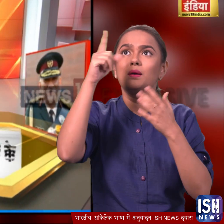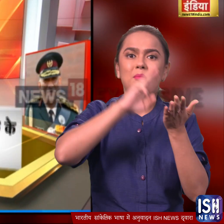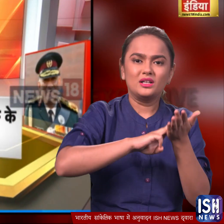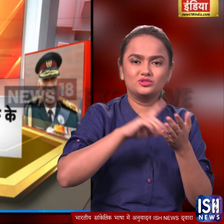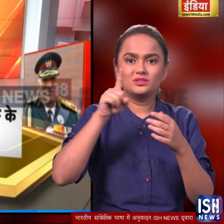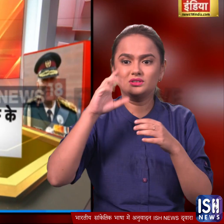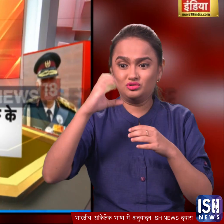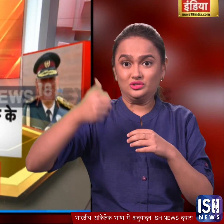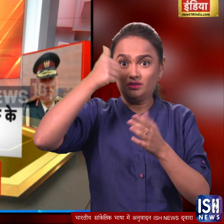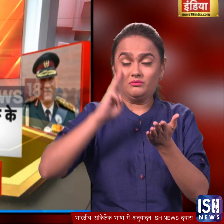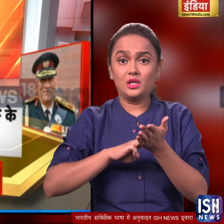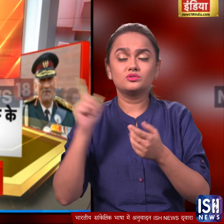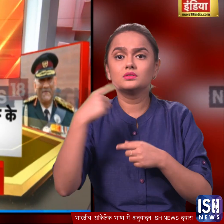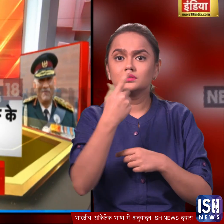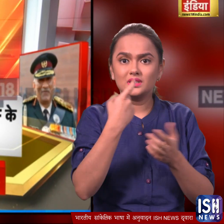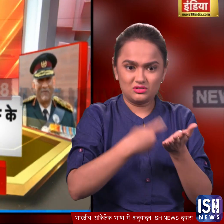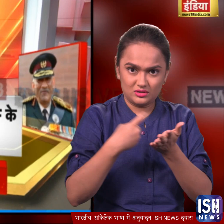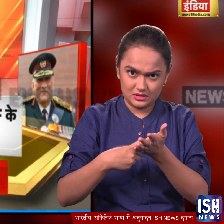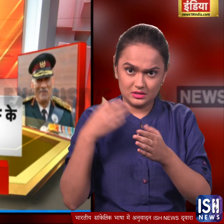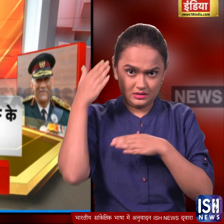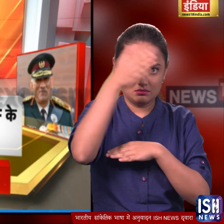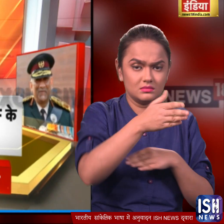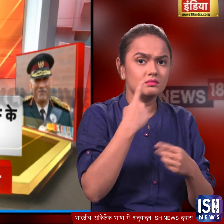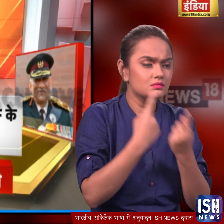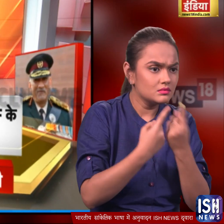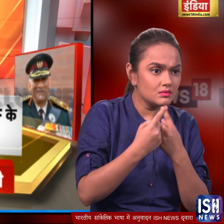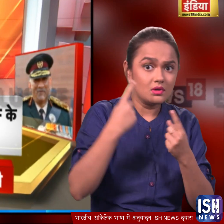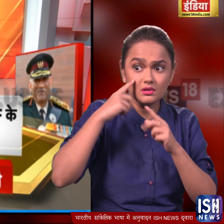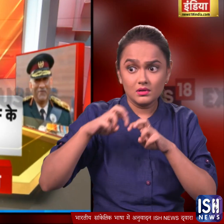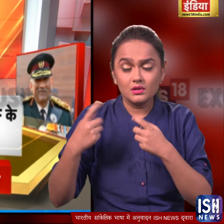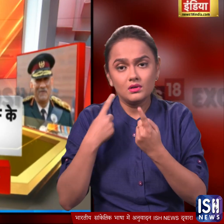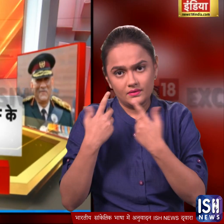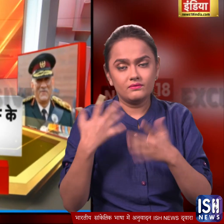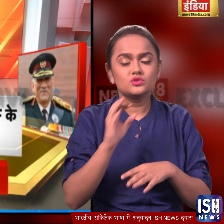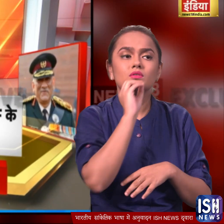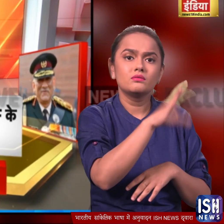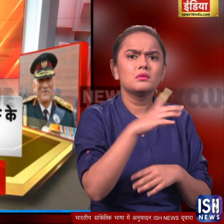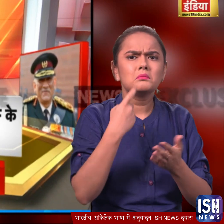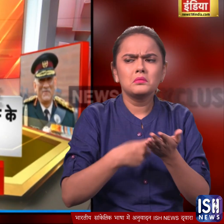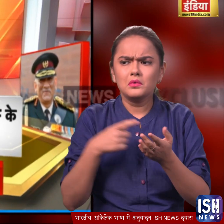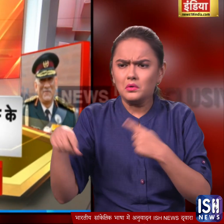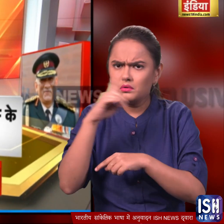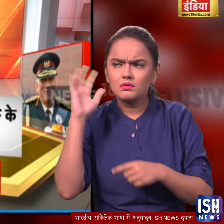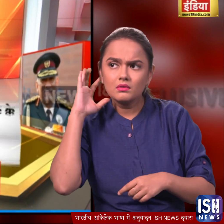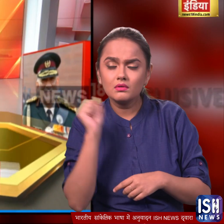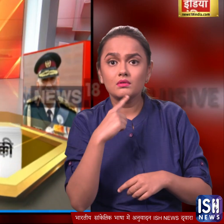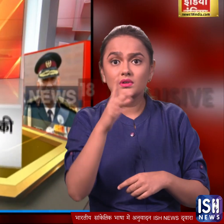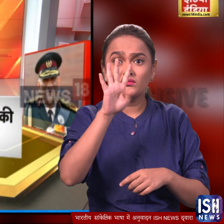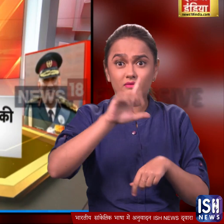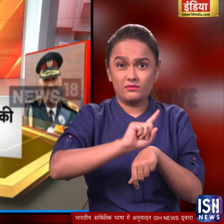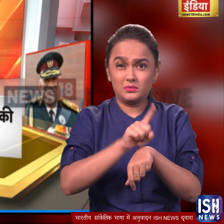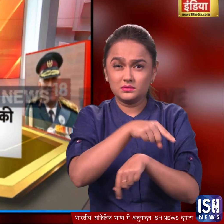एयर मार्शल और एयर चीफ मार्शल ने रक्षा मंत्री राजनाथ सिंह से उनके घर जाकर मुलाकात की और जांच पूरी होने की जानकारी दी। सूत्रों के मुताबिक करीब